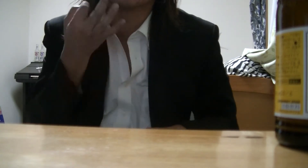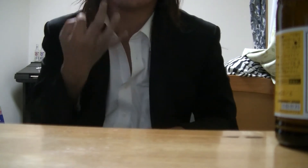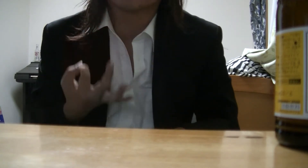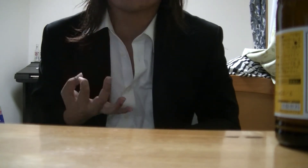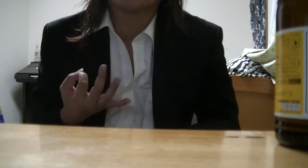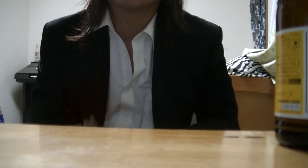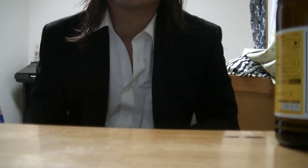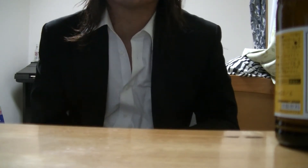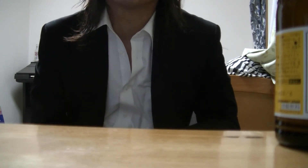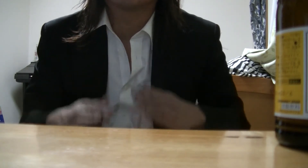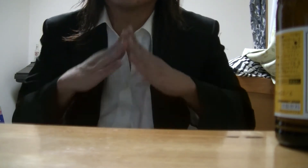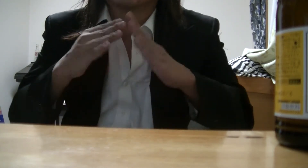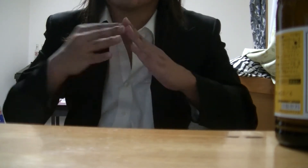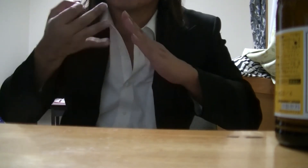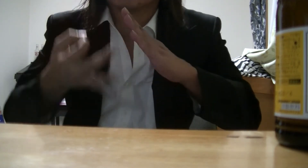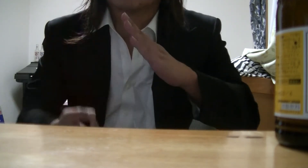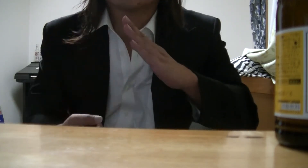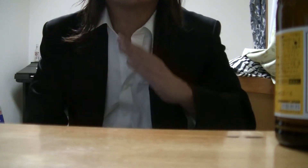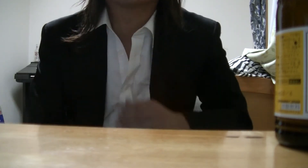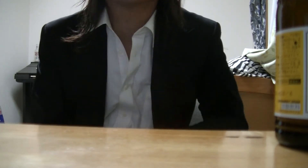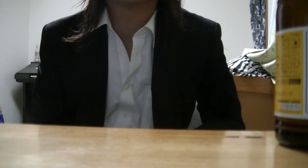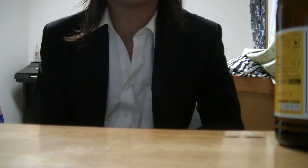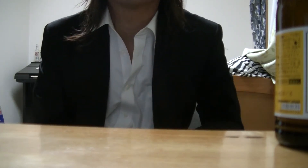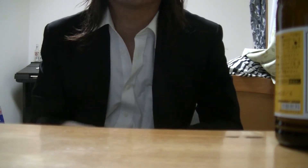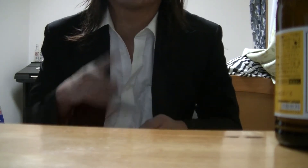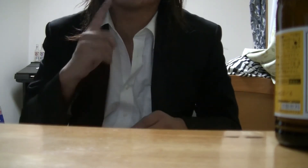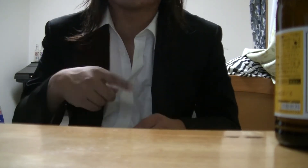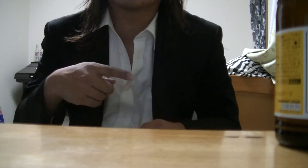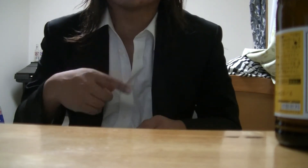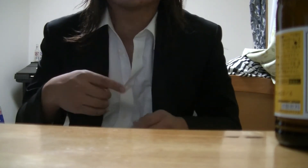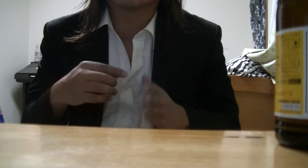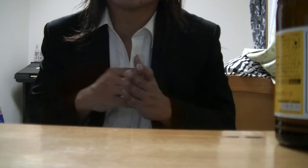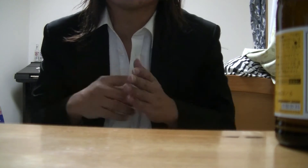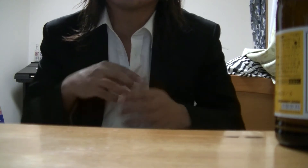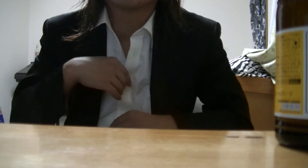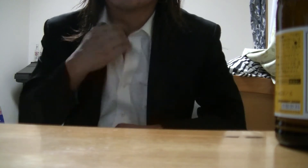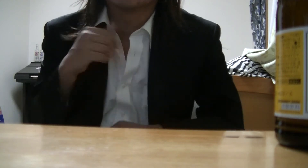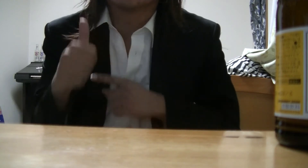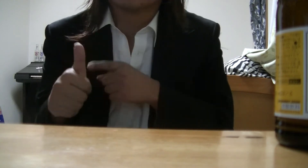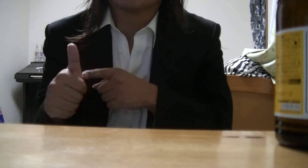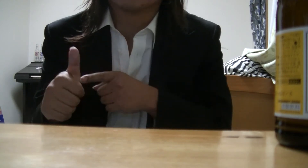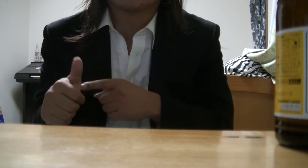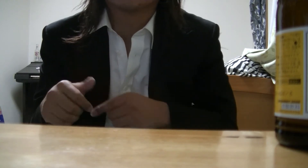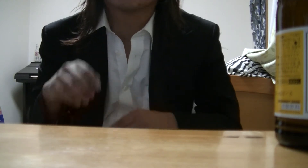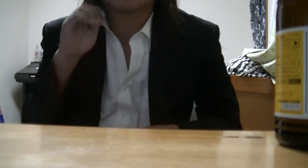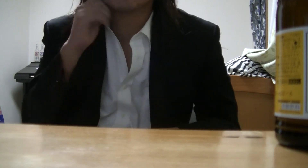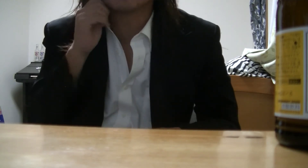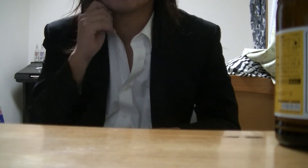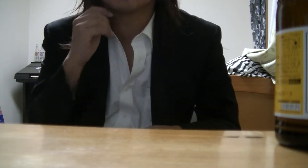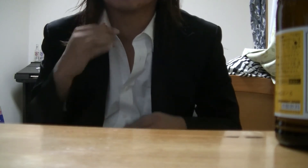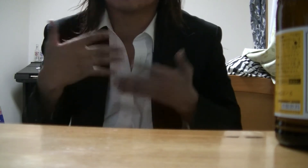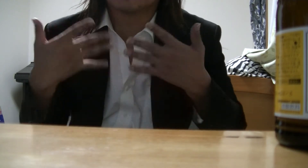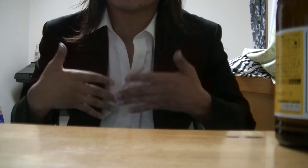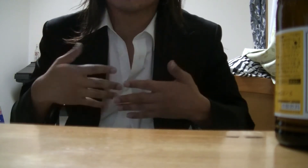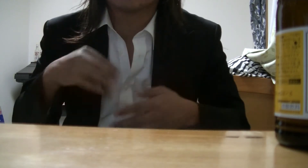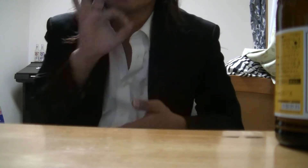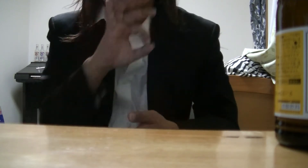です。だからある一定のフィルターがかかってる。正しい間違った情報を上げないように出版社も調べたりします